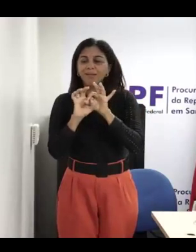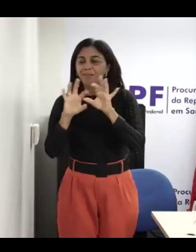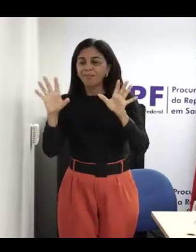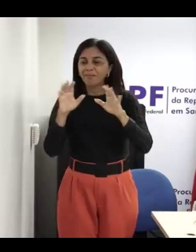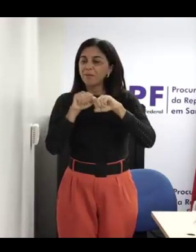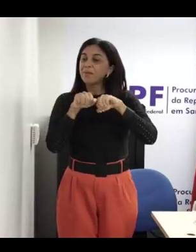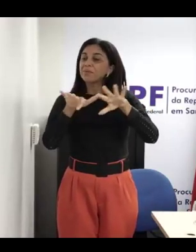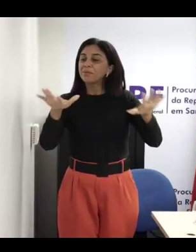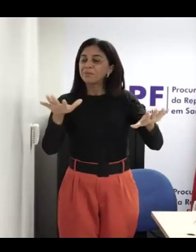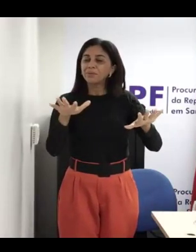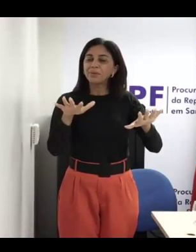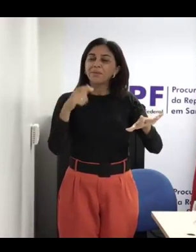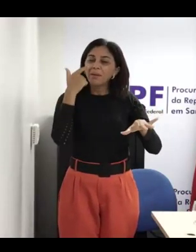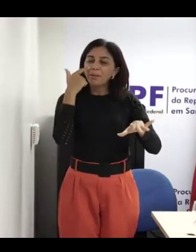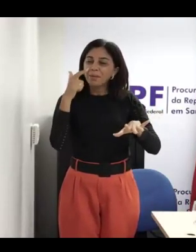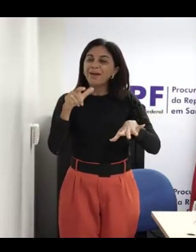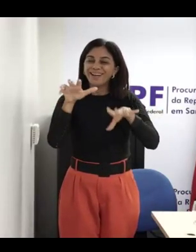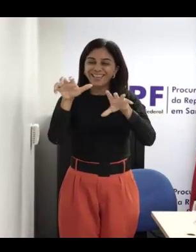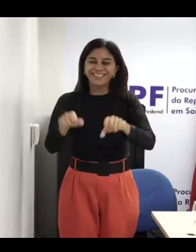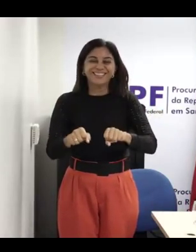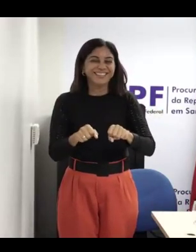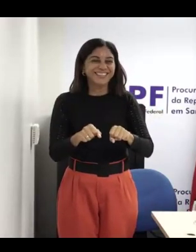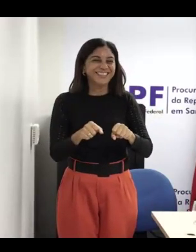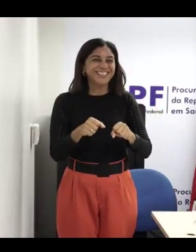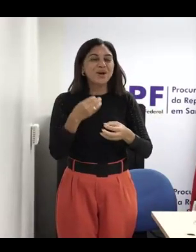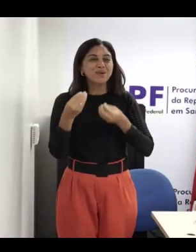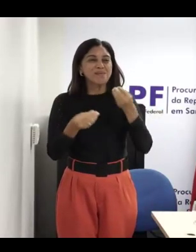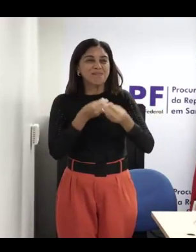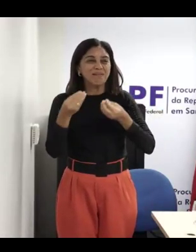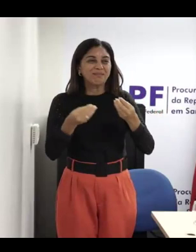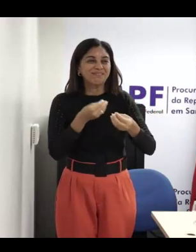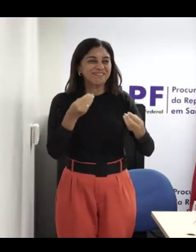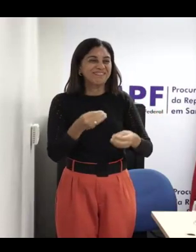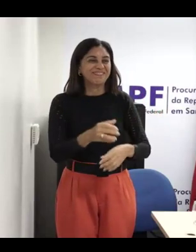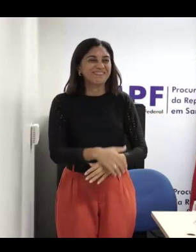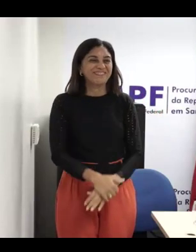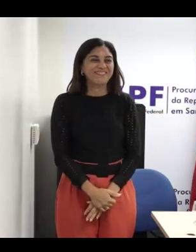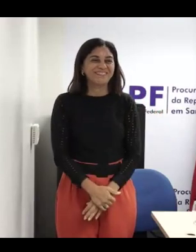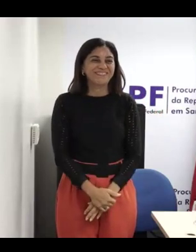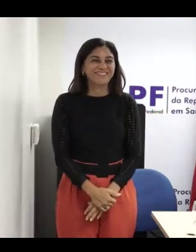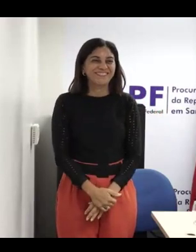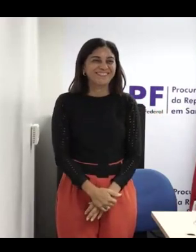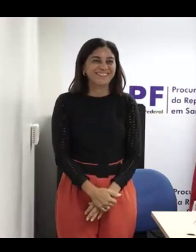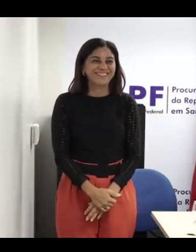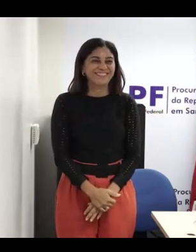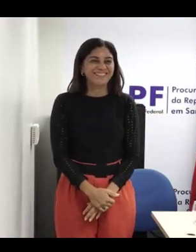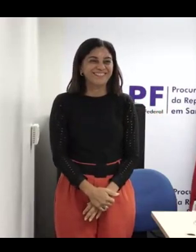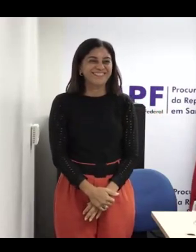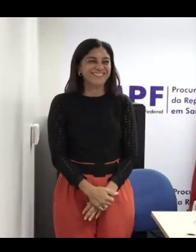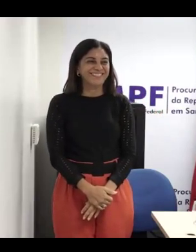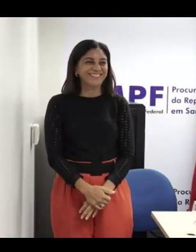pergunta acredito que é um acadêmico de direito é de lado do Ministério Público de